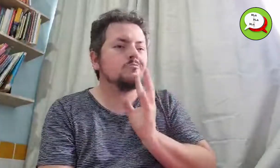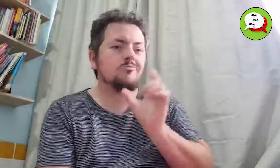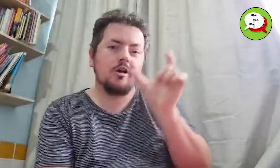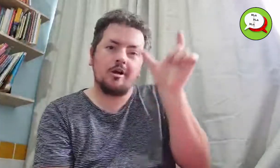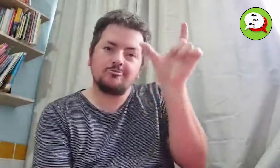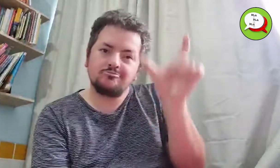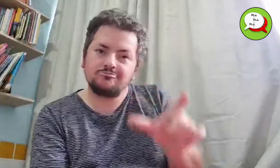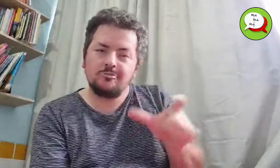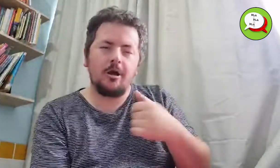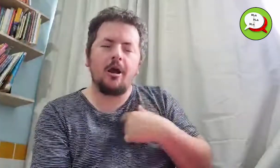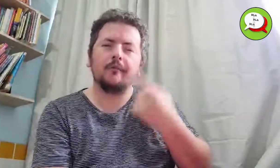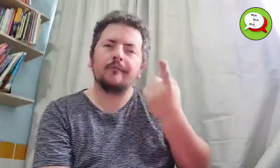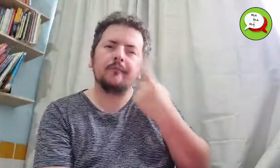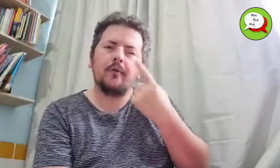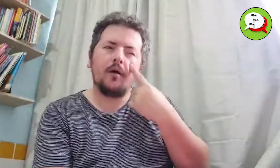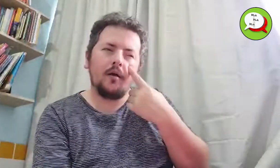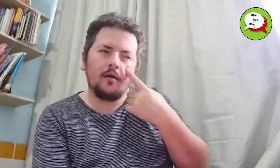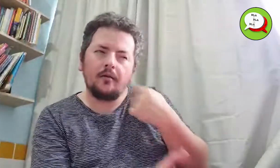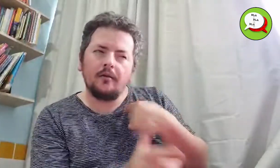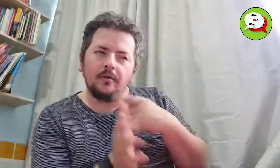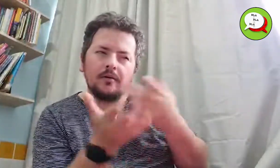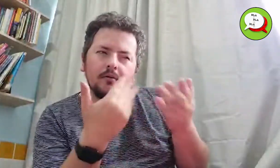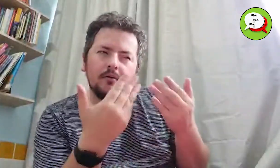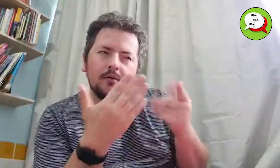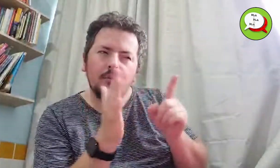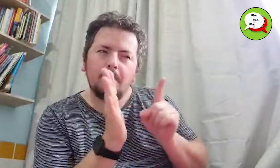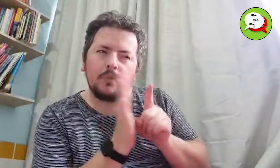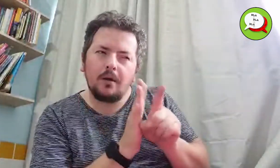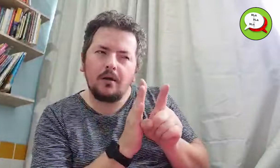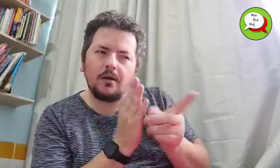eu já conhecia esse aluno surdo,